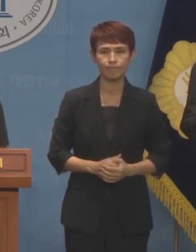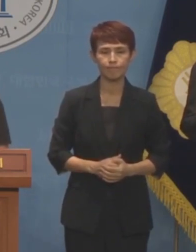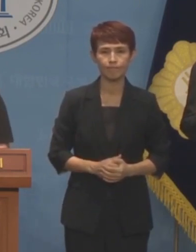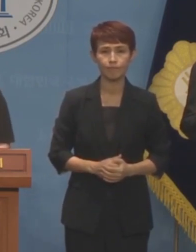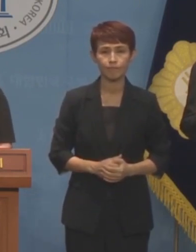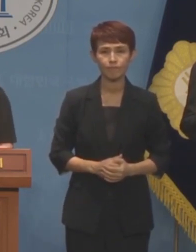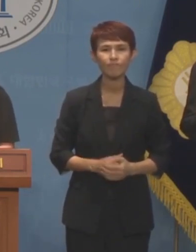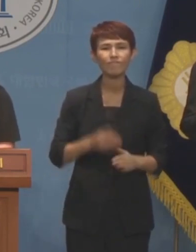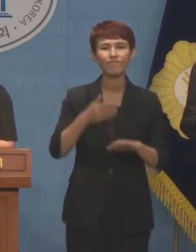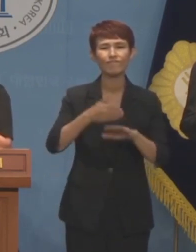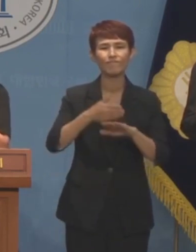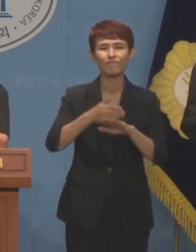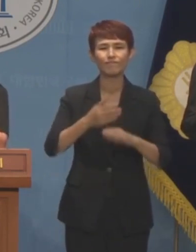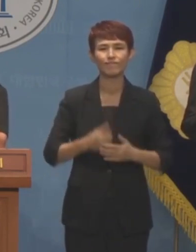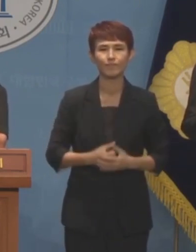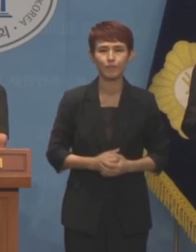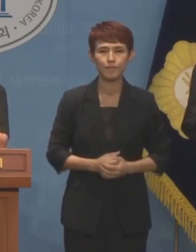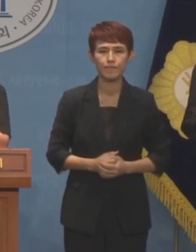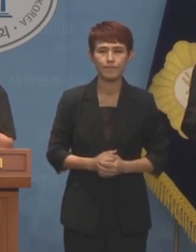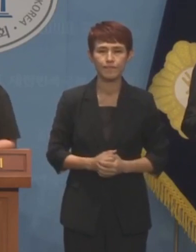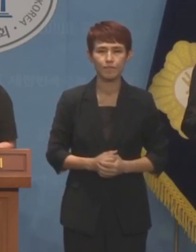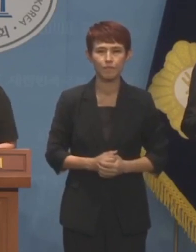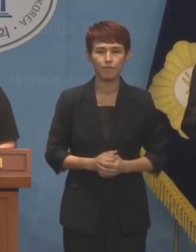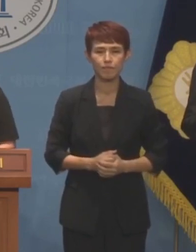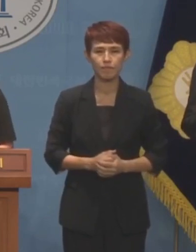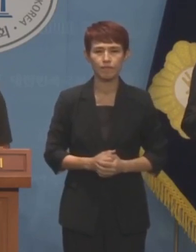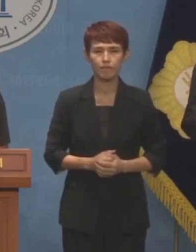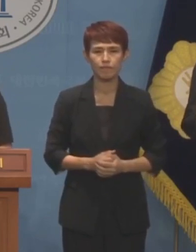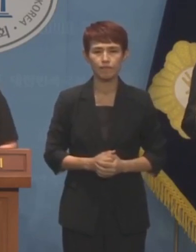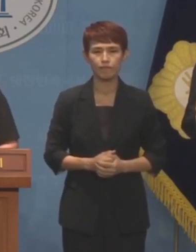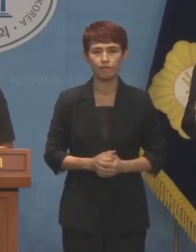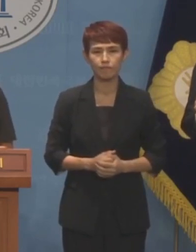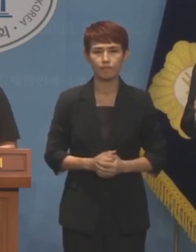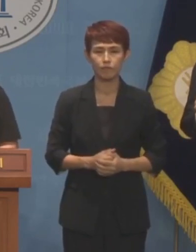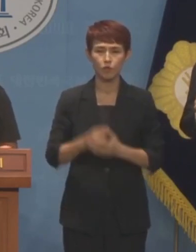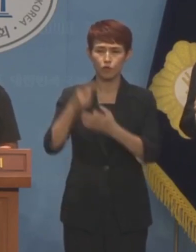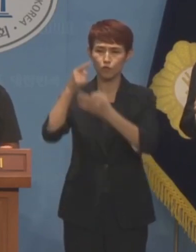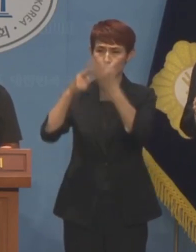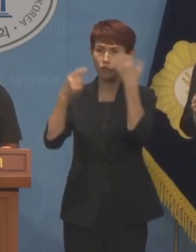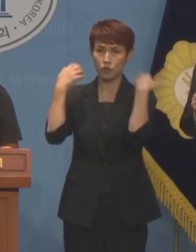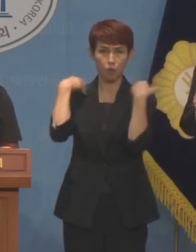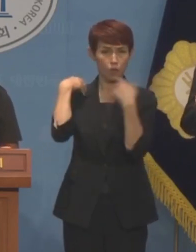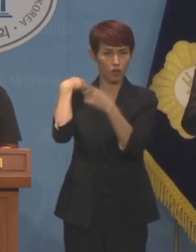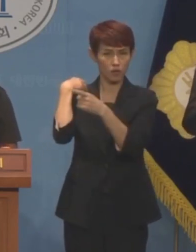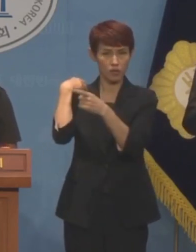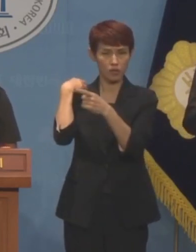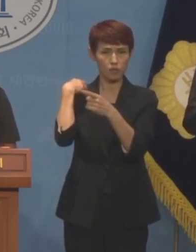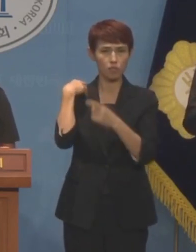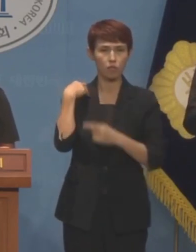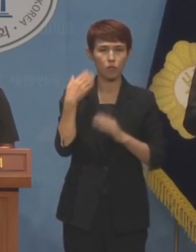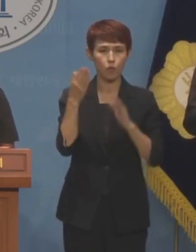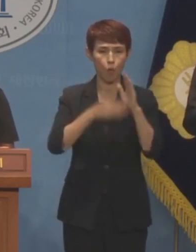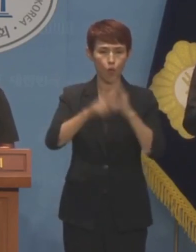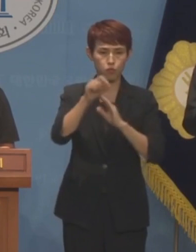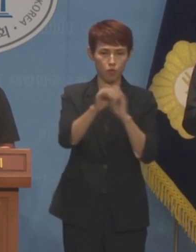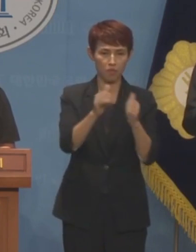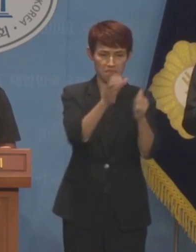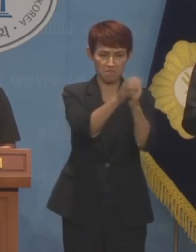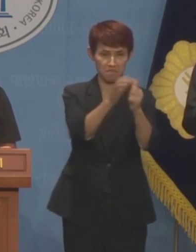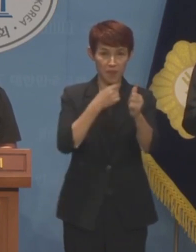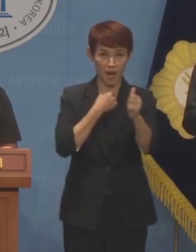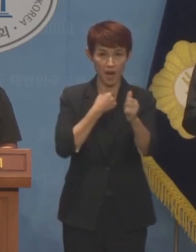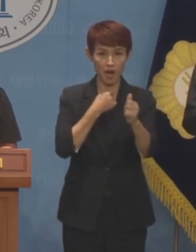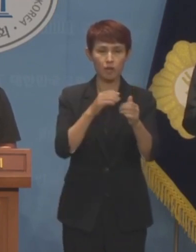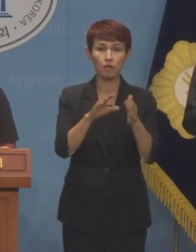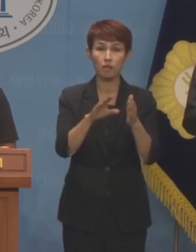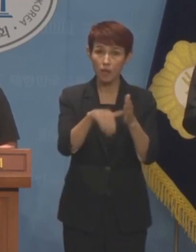네, 고맙습니다. 지금 여러 경로를 통해서 저희가 알고 있지만 윤석열 정권의 고위직에 임명이 되려면 친일 극우